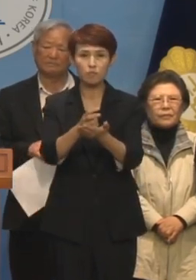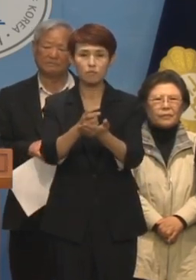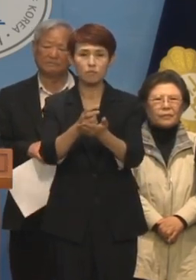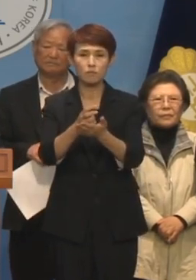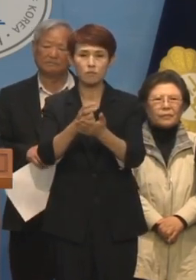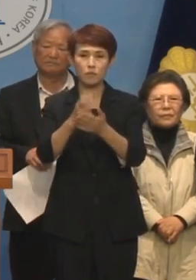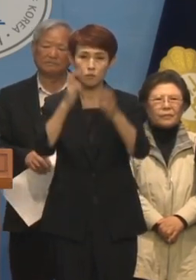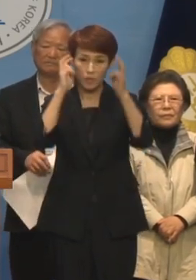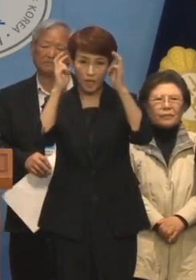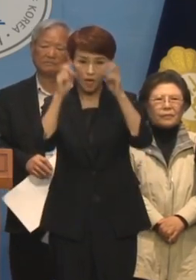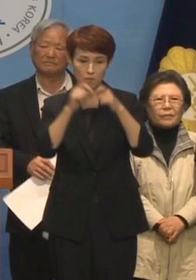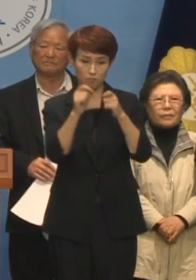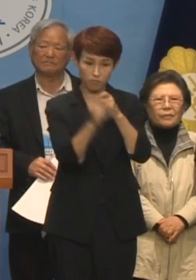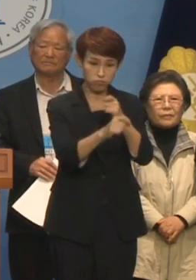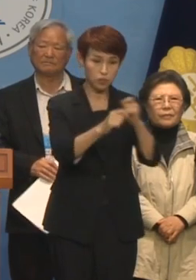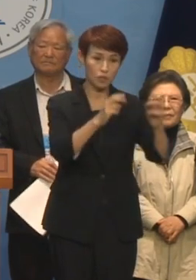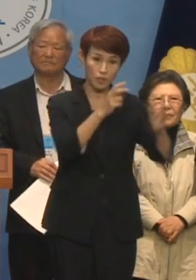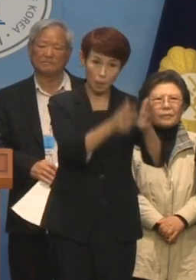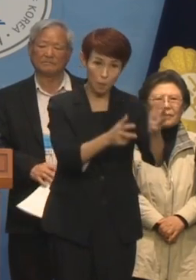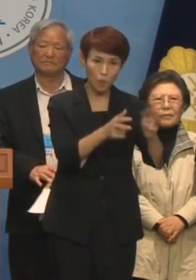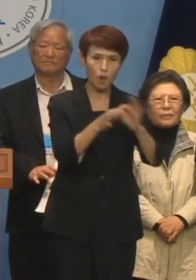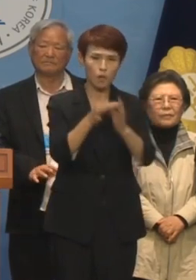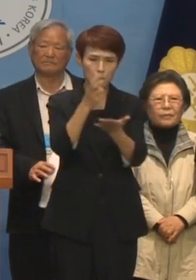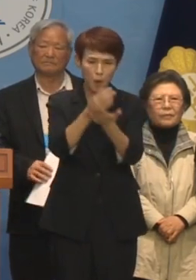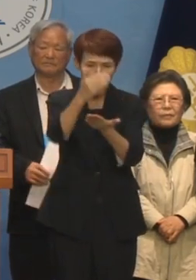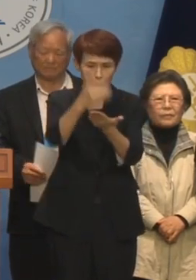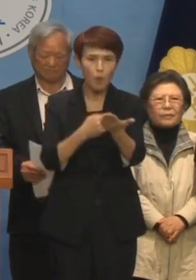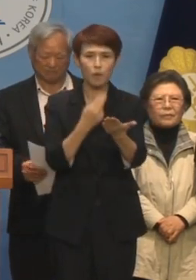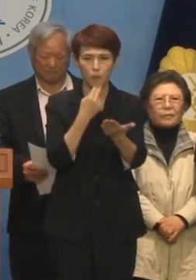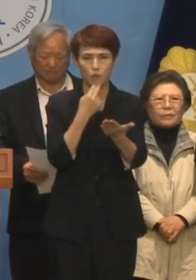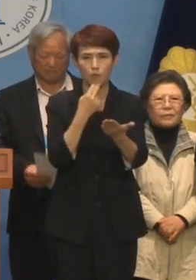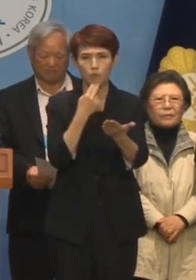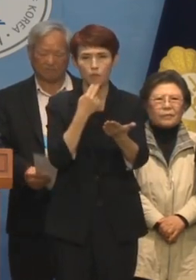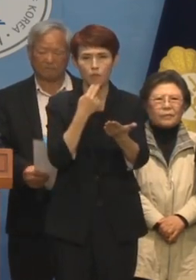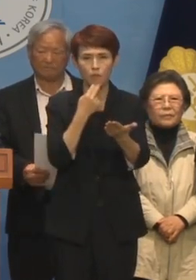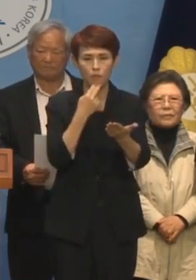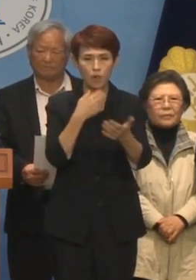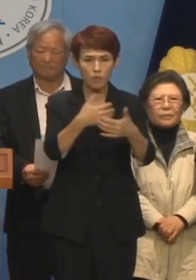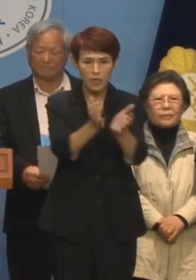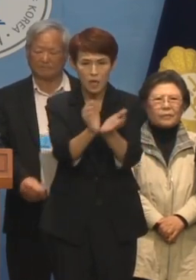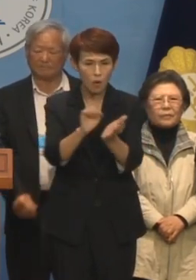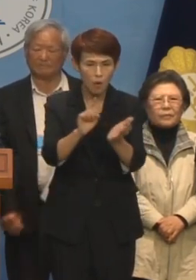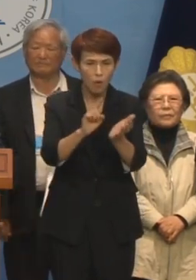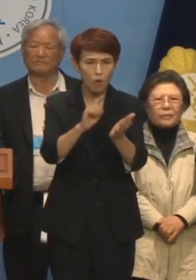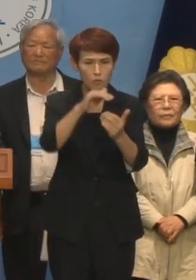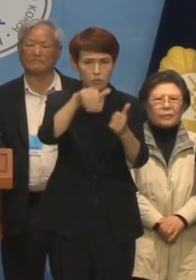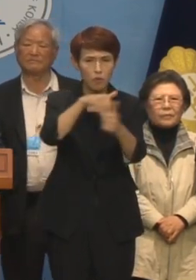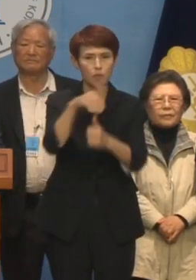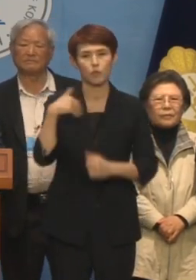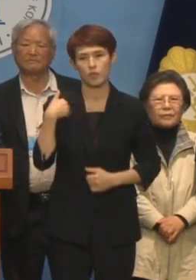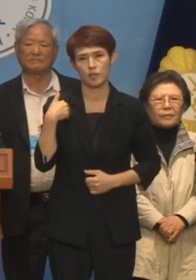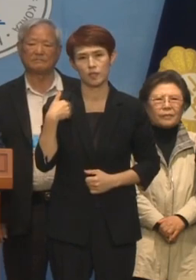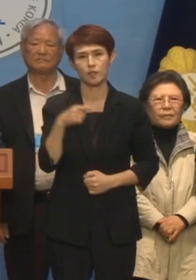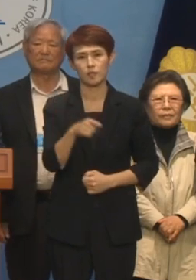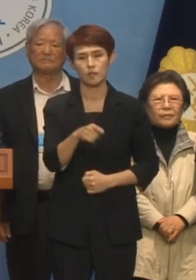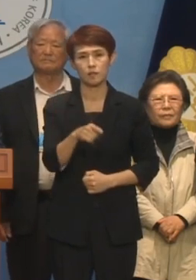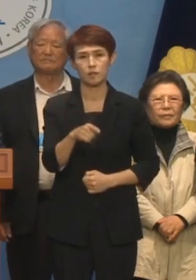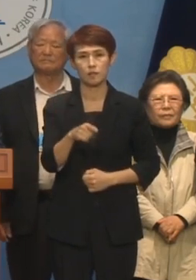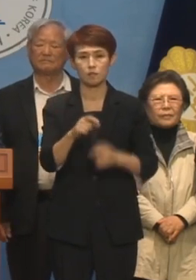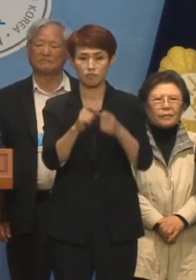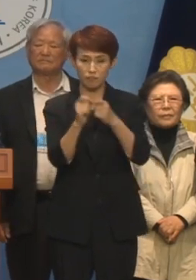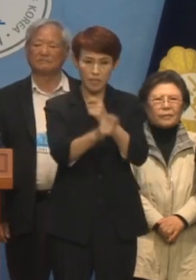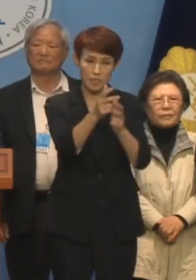가맹점 사업자단체 구성을 위한 세부 규정이 없어서 단체의 실제를 알기 어려운 점이 있고